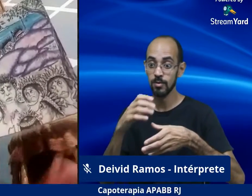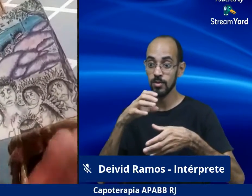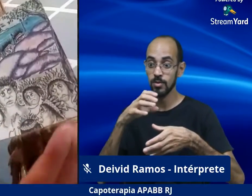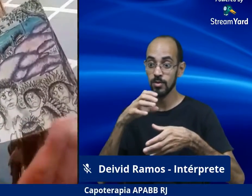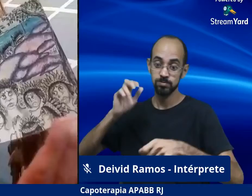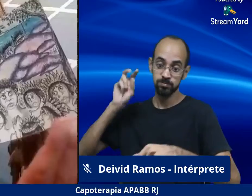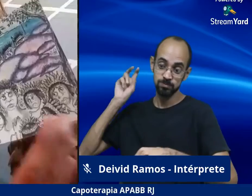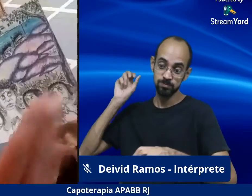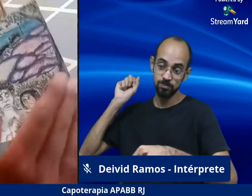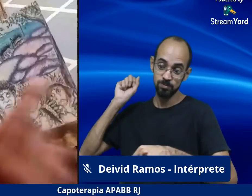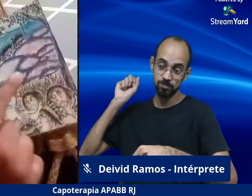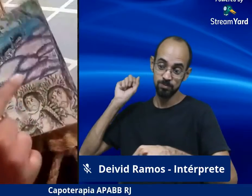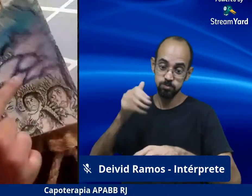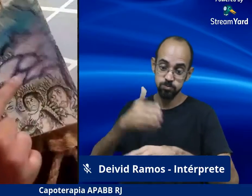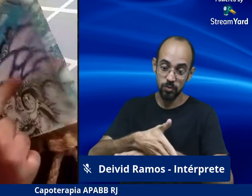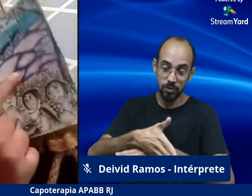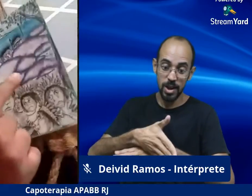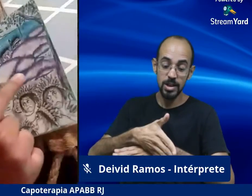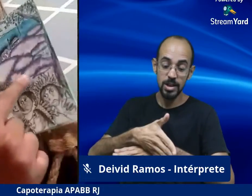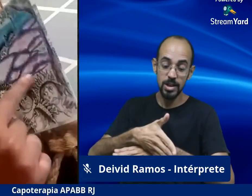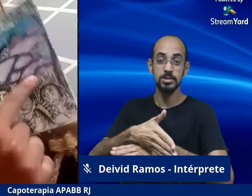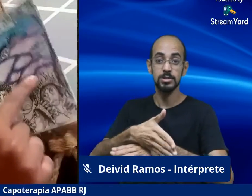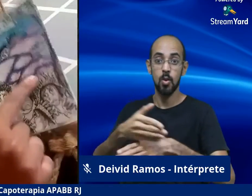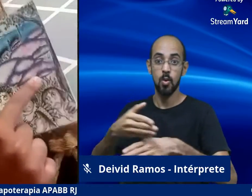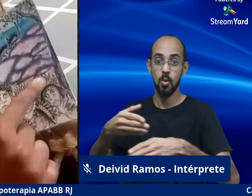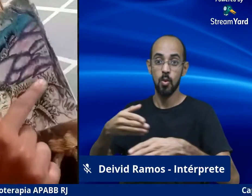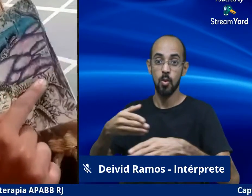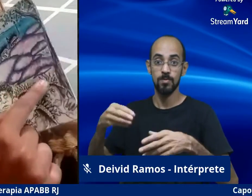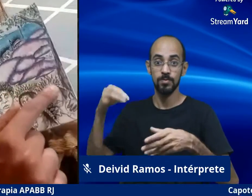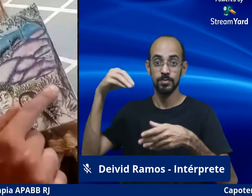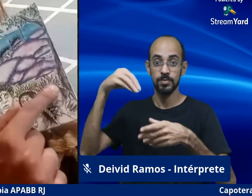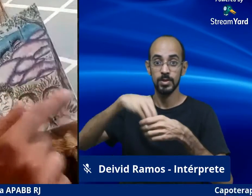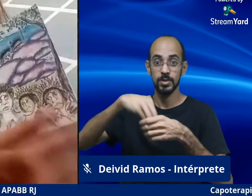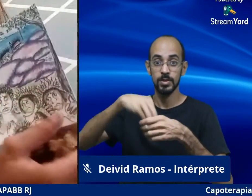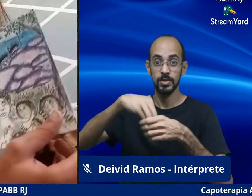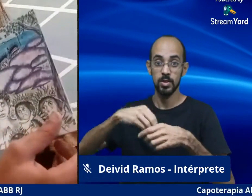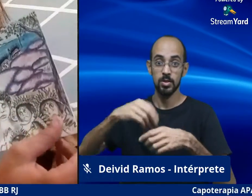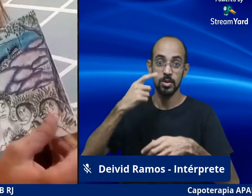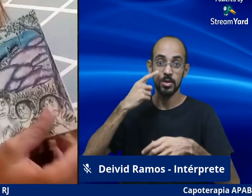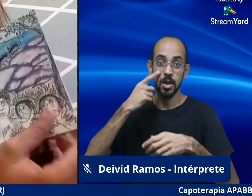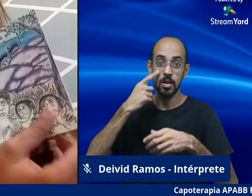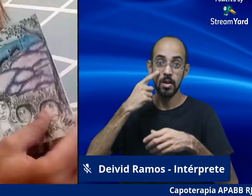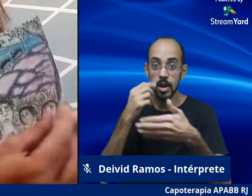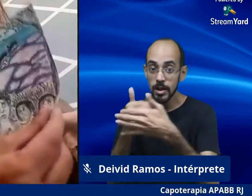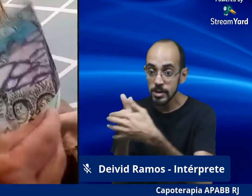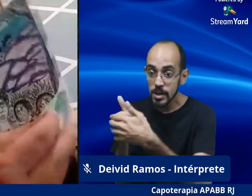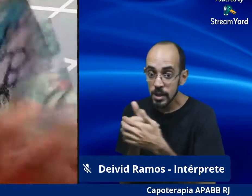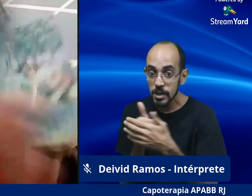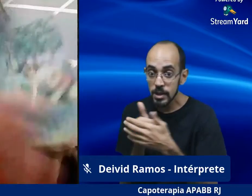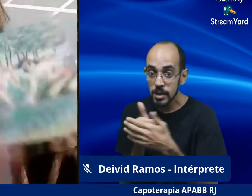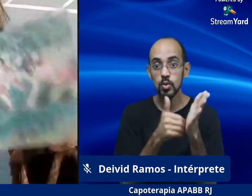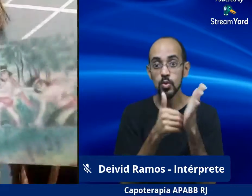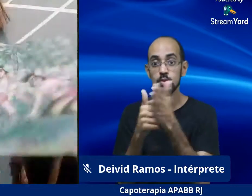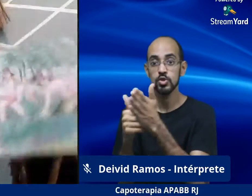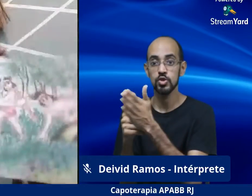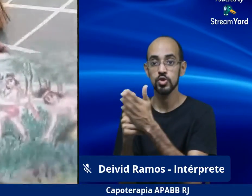índios tentou invadir esse território. Você vê eles escondidos, espreitando por trás das pedras.